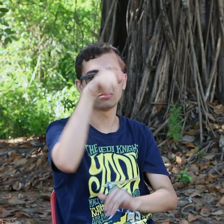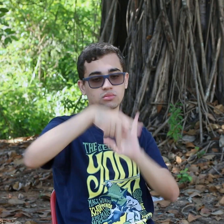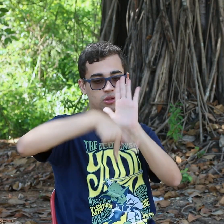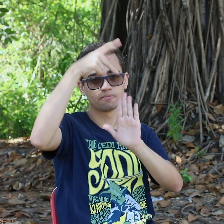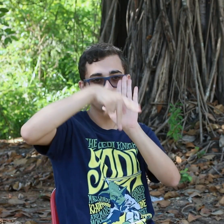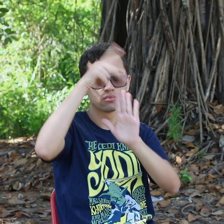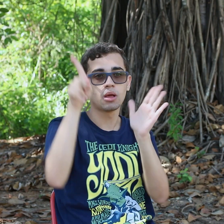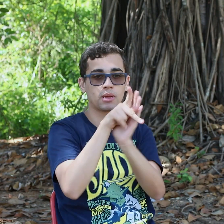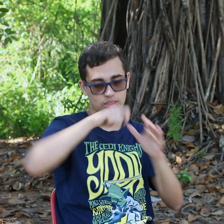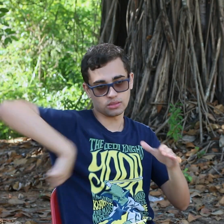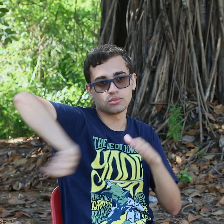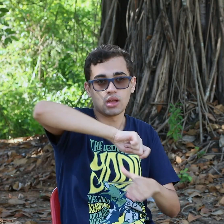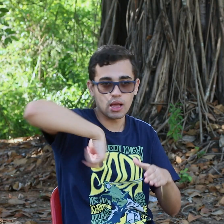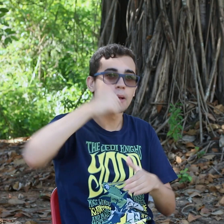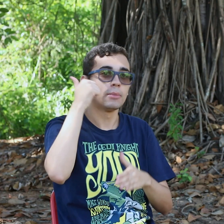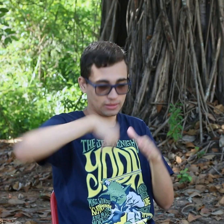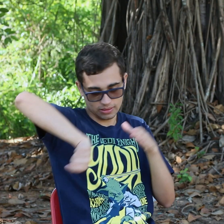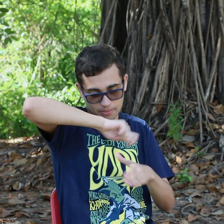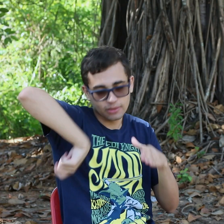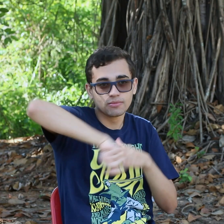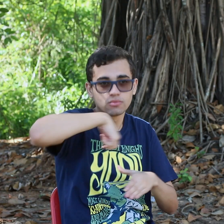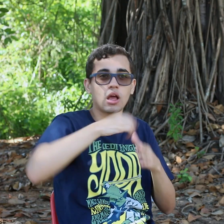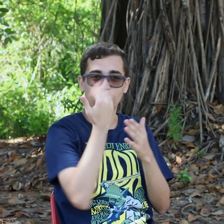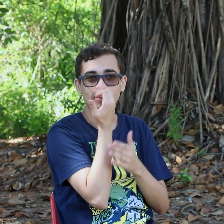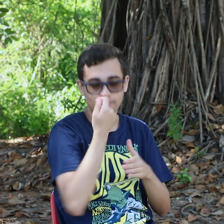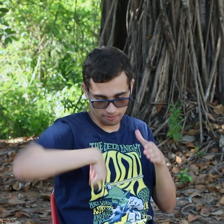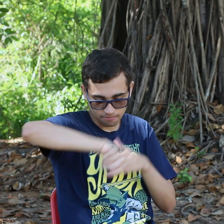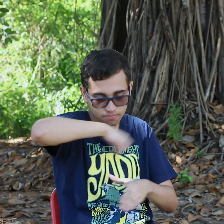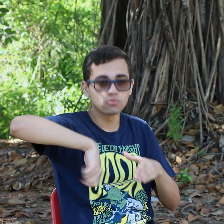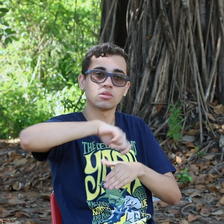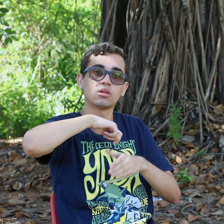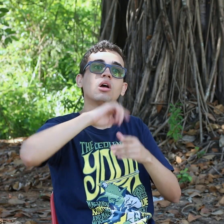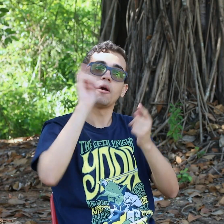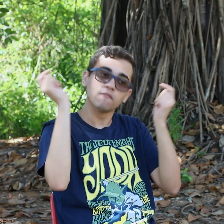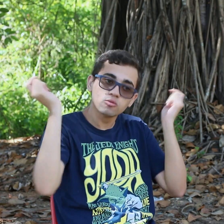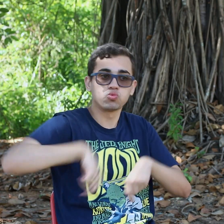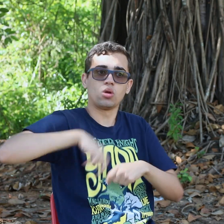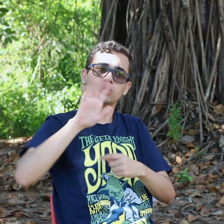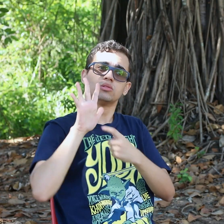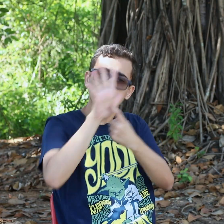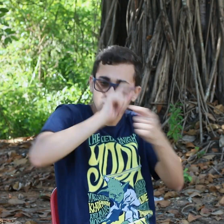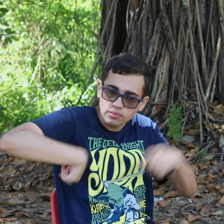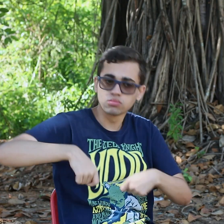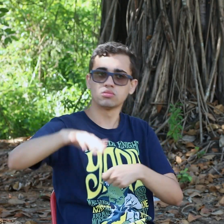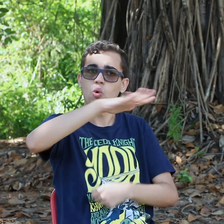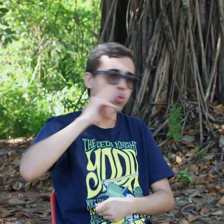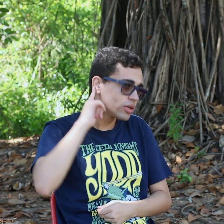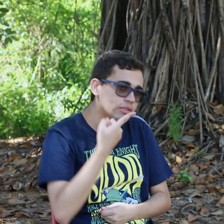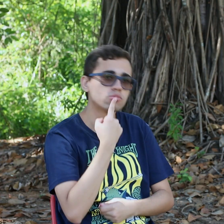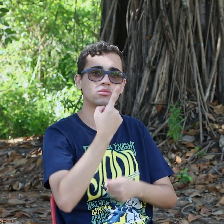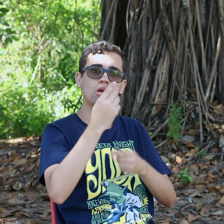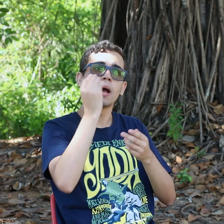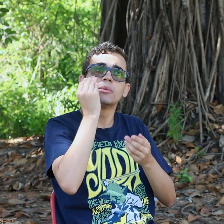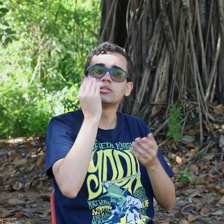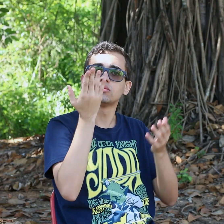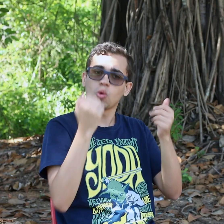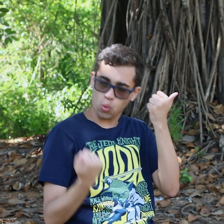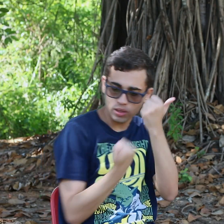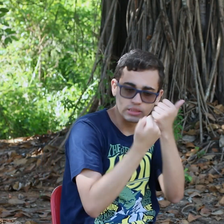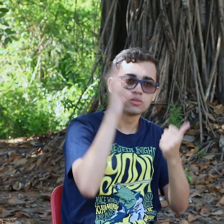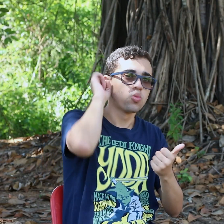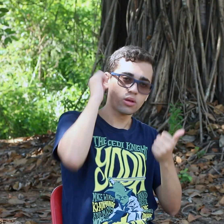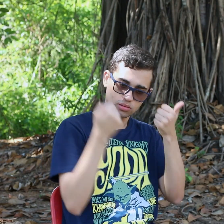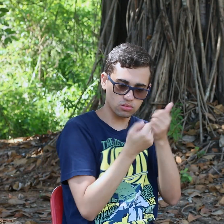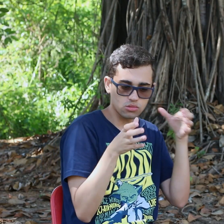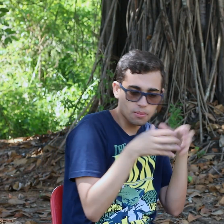E aí no Instituto Federal, por exemplo, tem um projeto da gastronomia surda, e aí que os surdos que são capazes, os surdos que